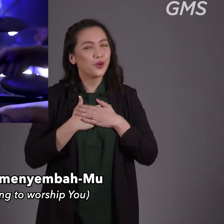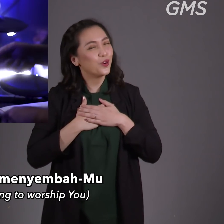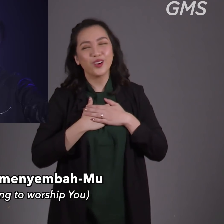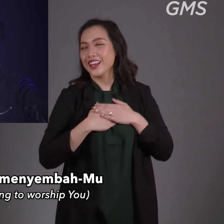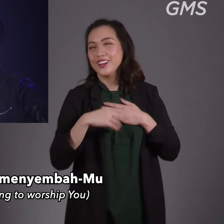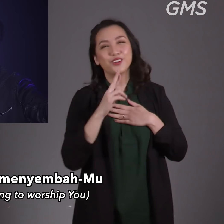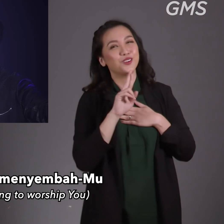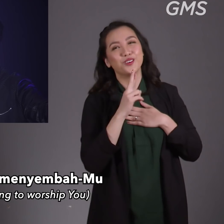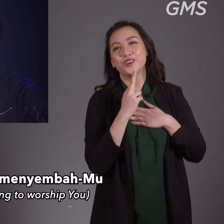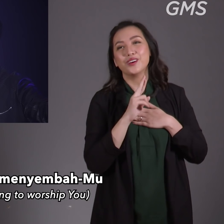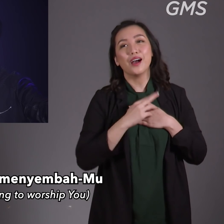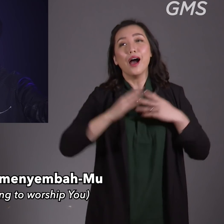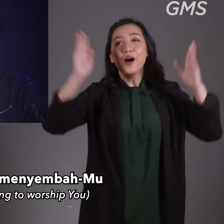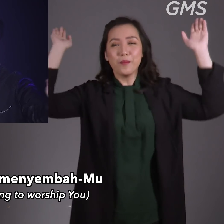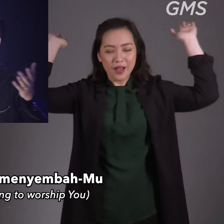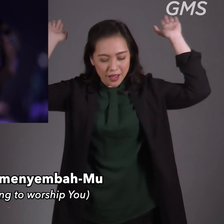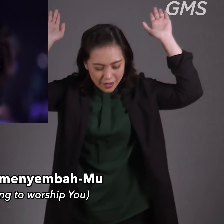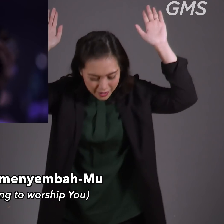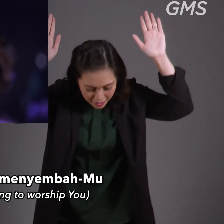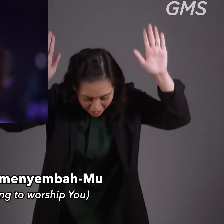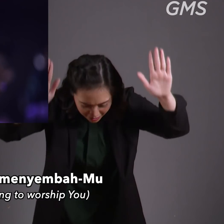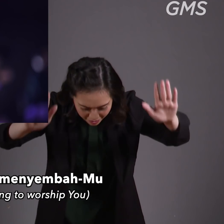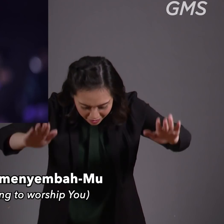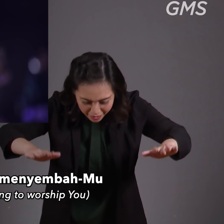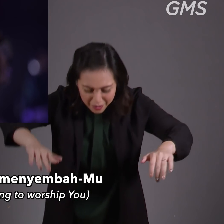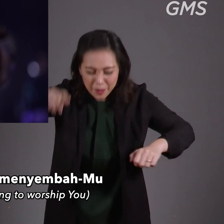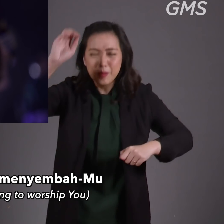hatiku, ku rindu